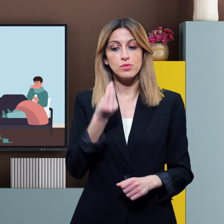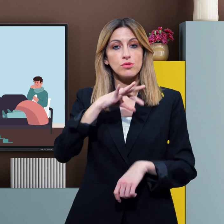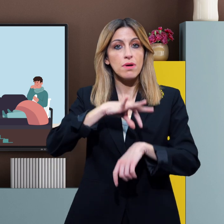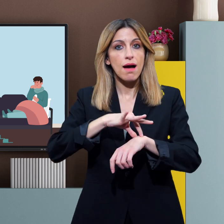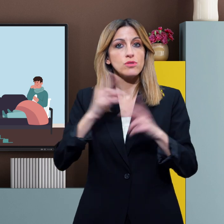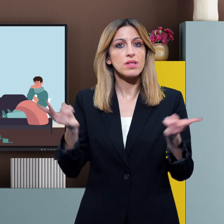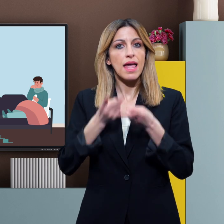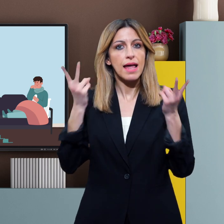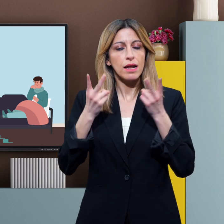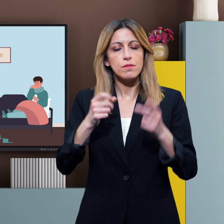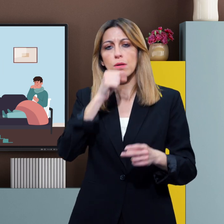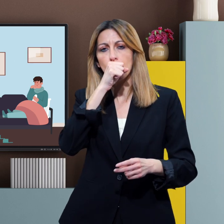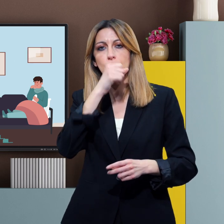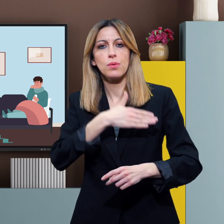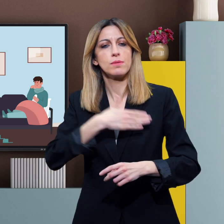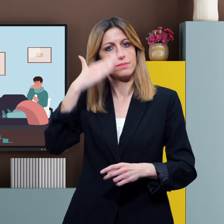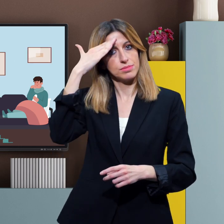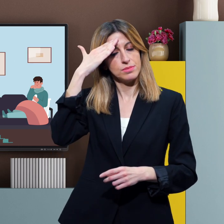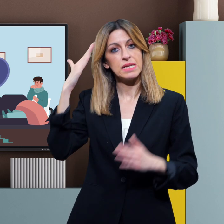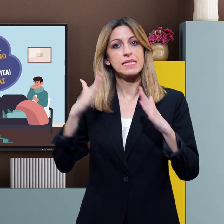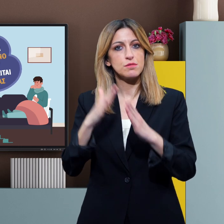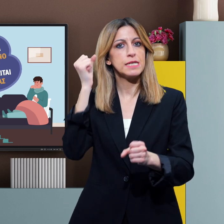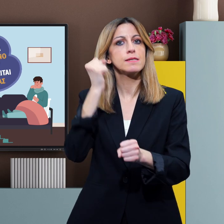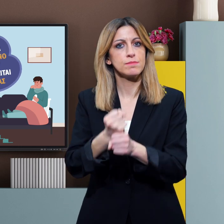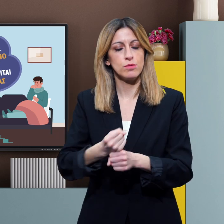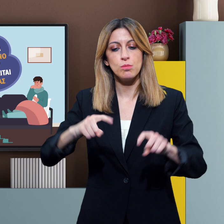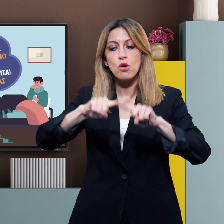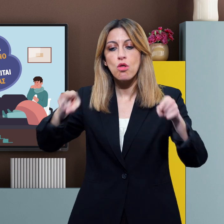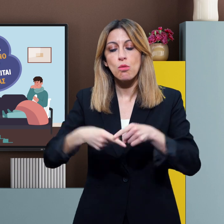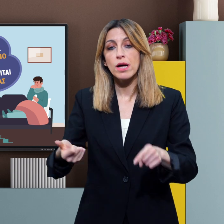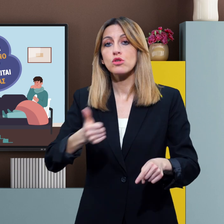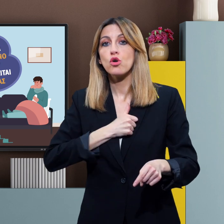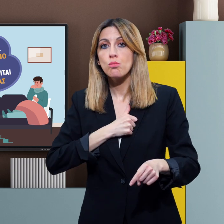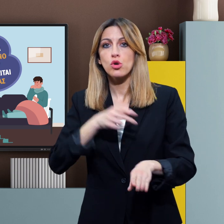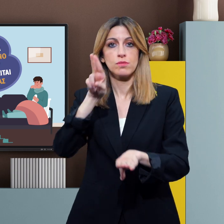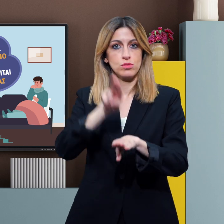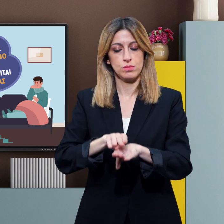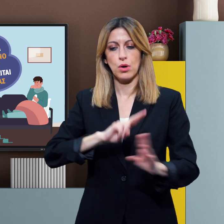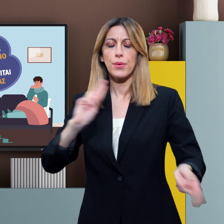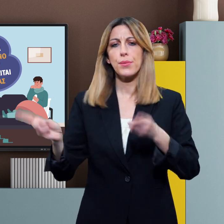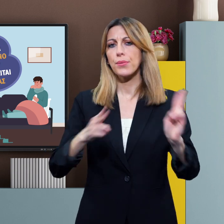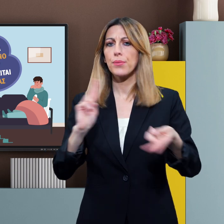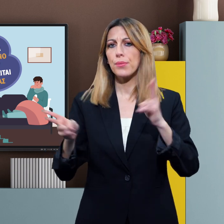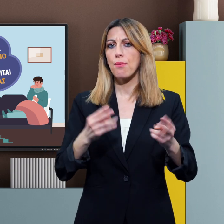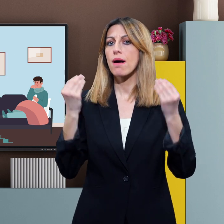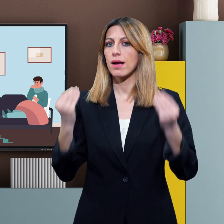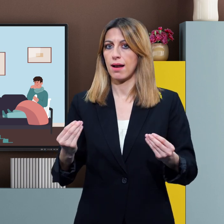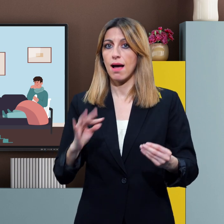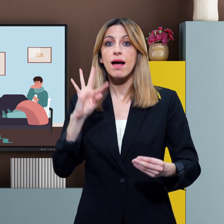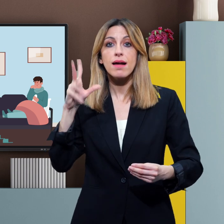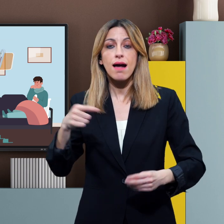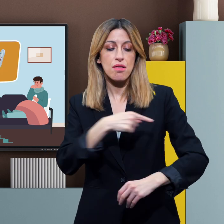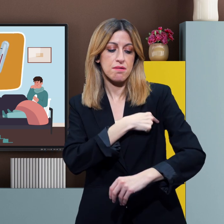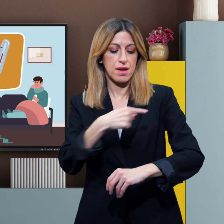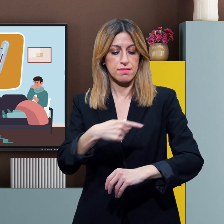Εάν νοσείτε με ήπια συμπτώματα και παραμένετε στο σπίτι σας, μείνετε σε ένα καλά αεριζόμενο δωμάτιο που θα χρησιμοποιείτε μόνο από εσάς